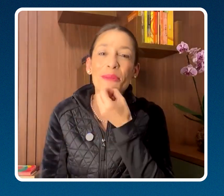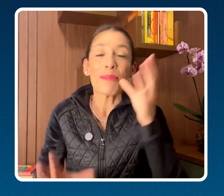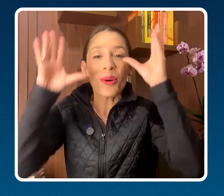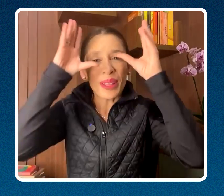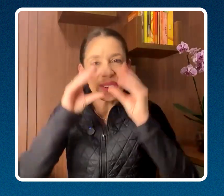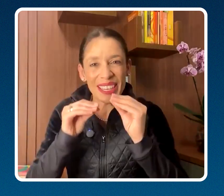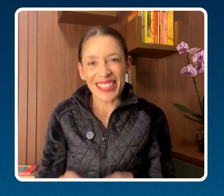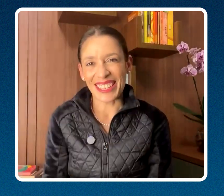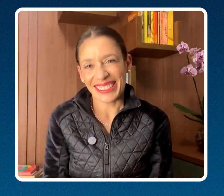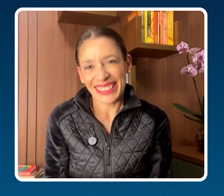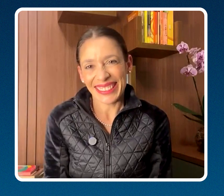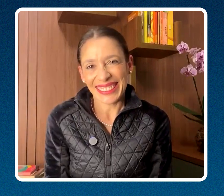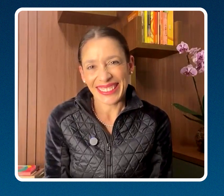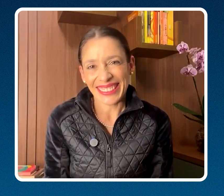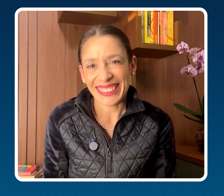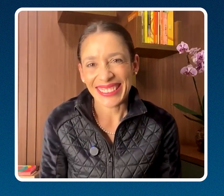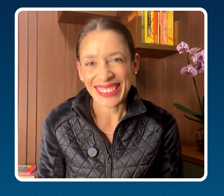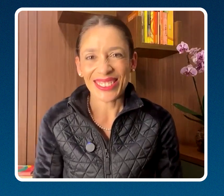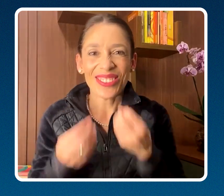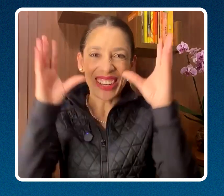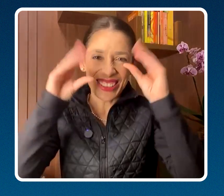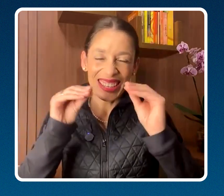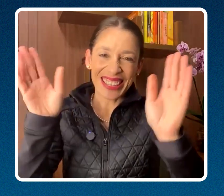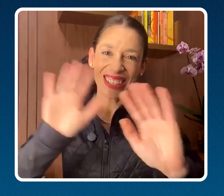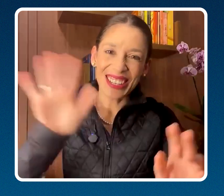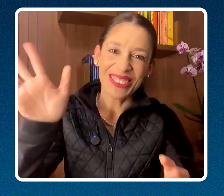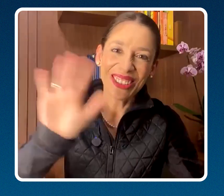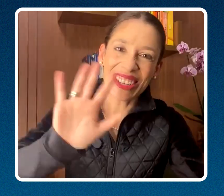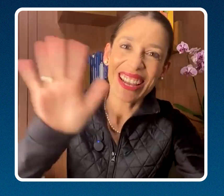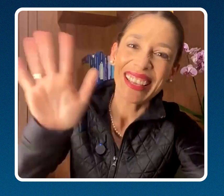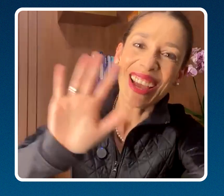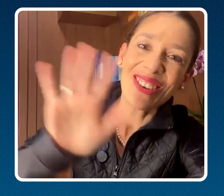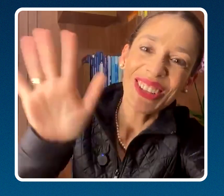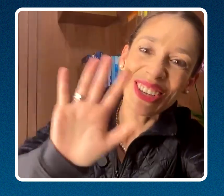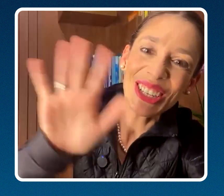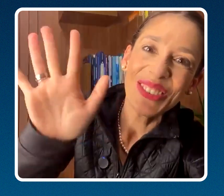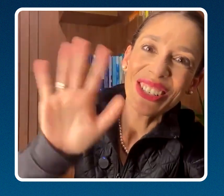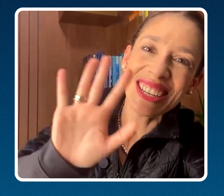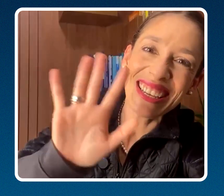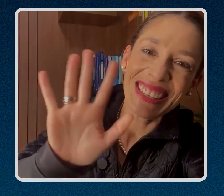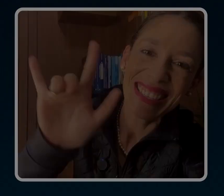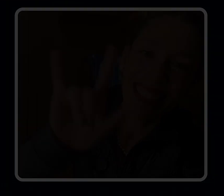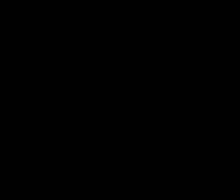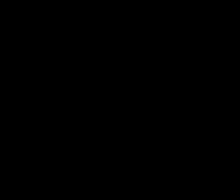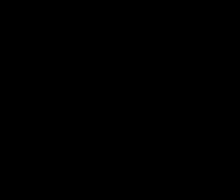E uma boa noite. Boa noite. Boa noite, Raquel. Boa noite, Potis.